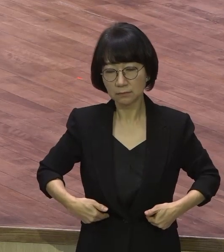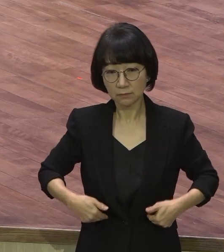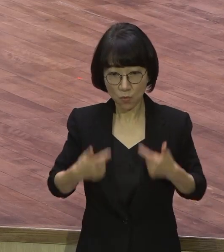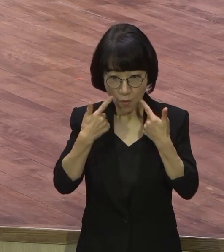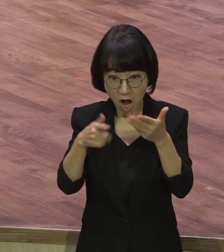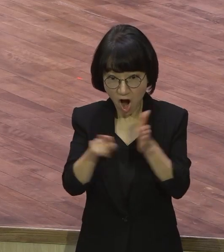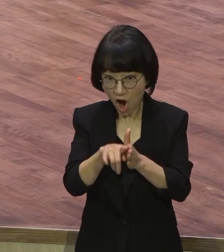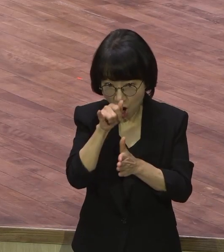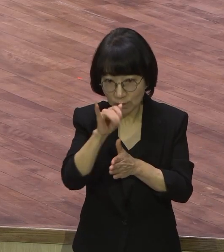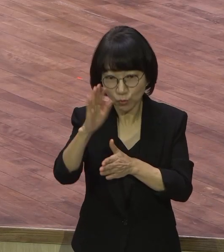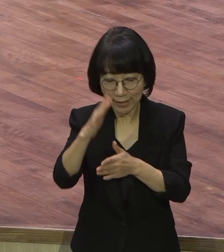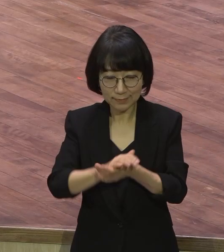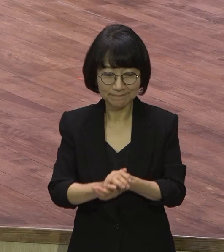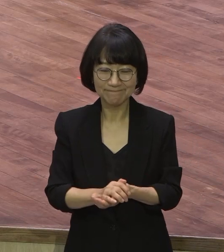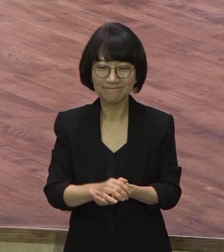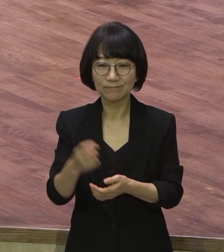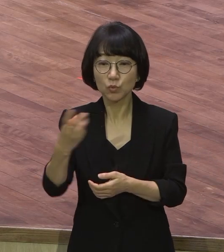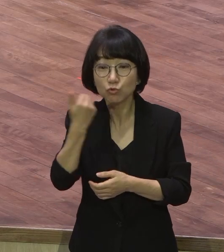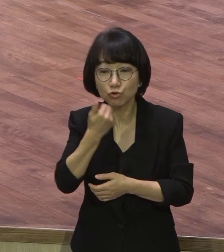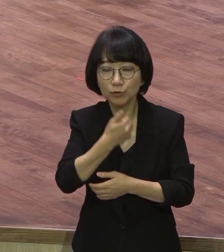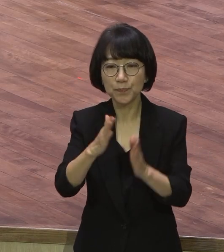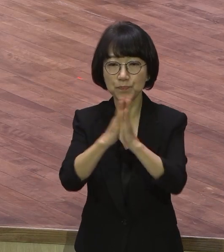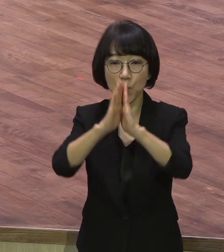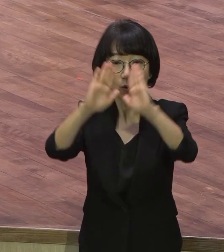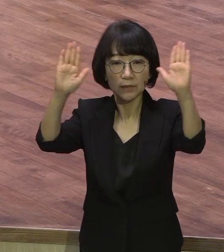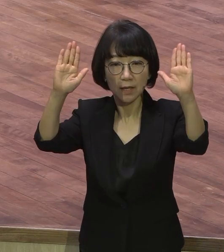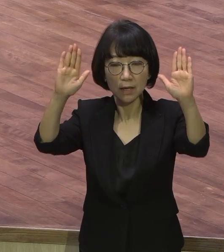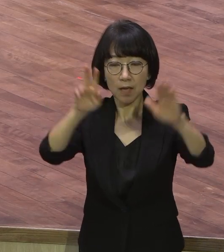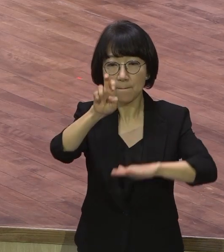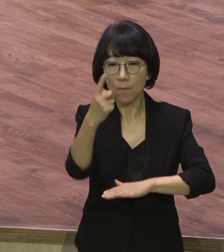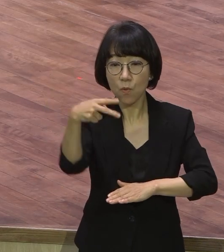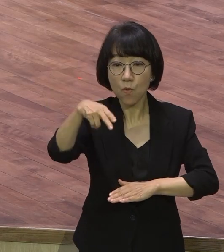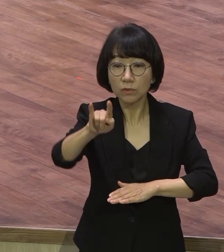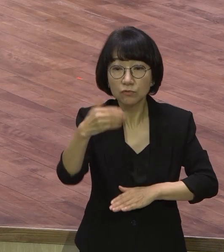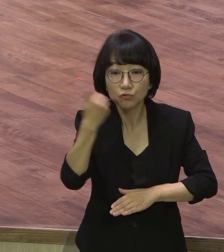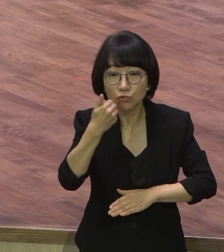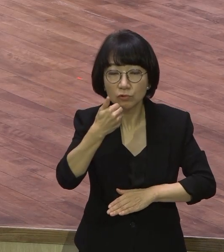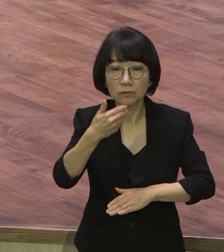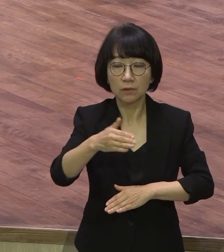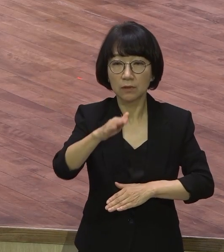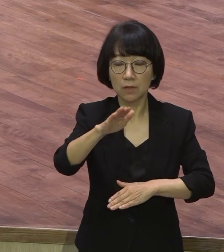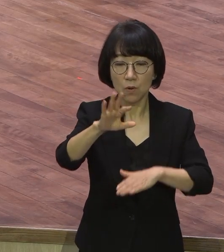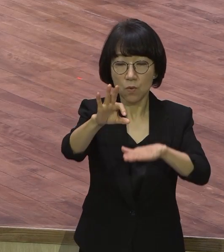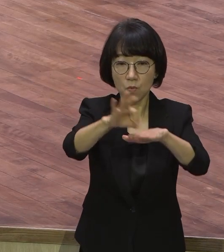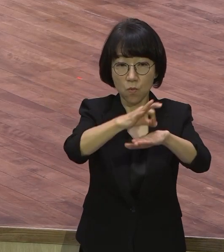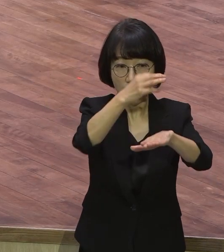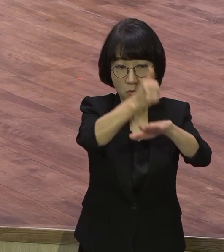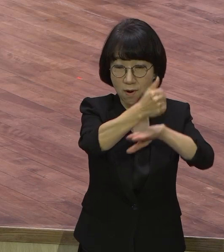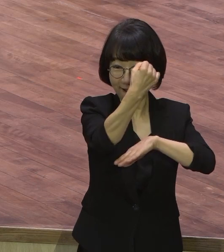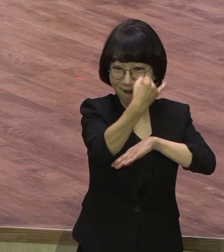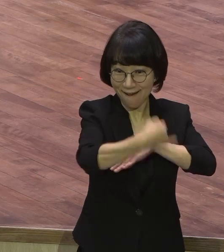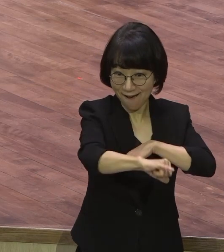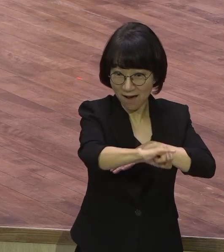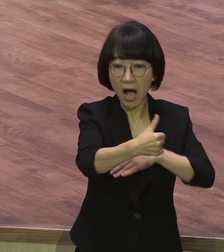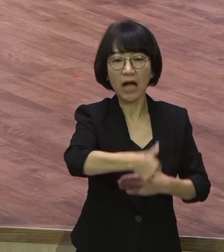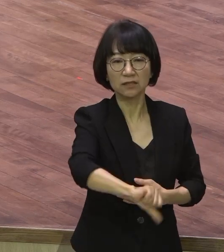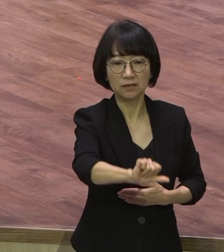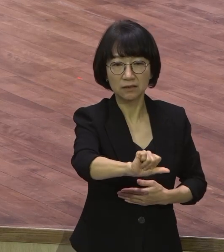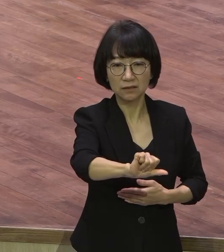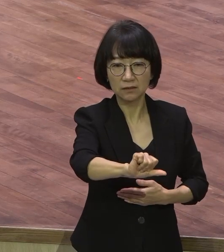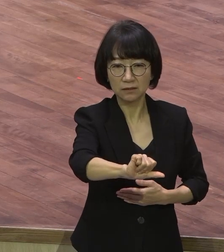모세는 어땠습니까 바로 공주의 아들이요 바로 공주의 아들 싱함을 거절하고 왕궁을